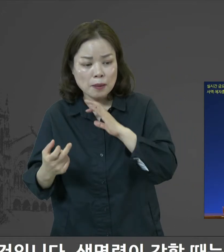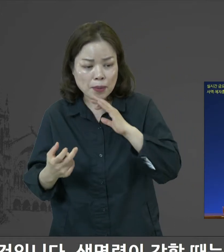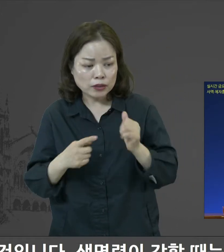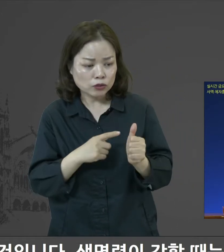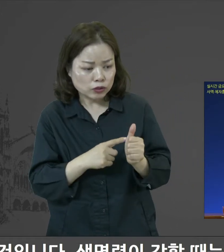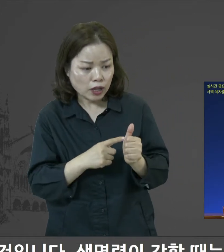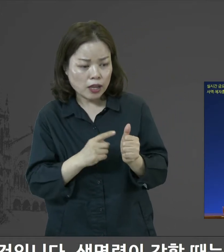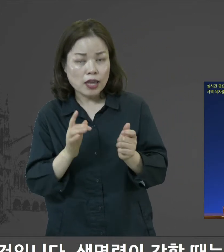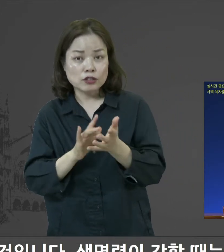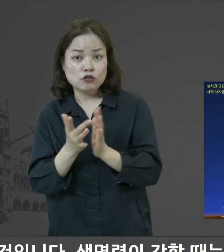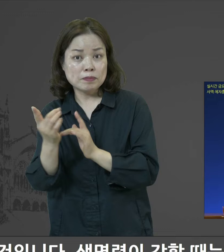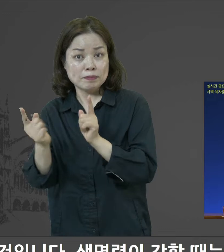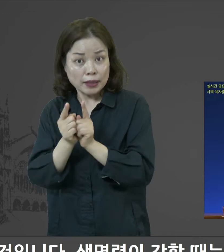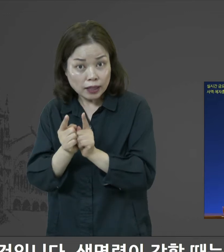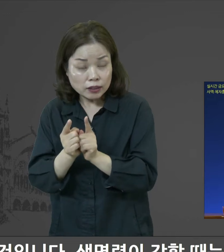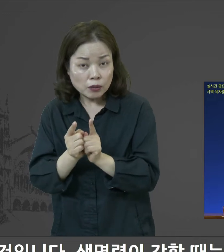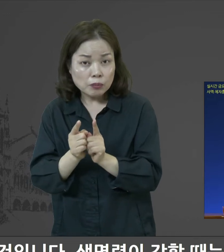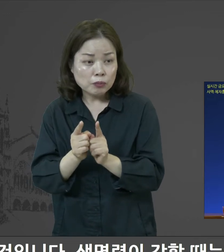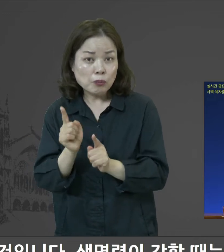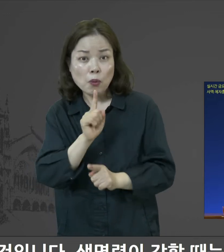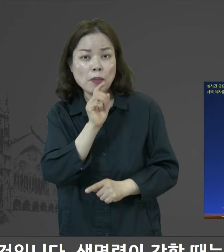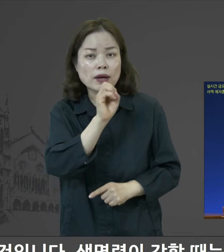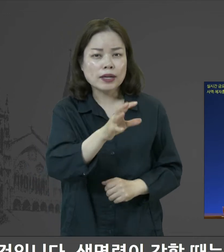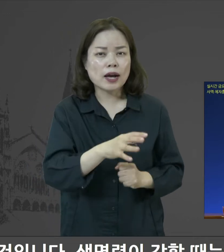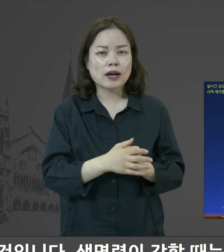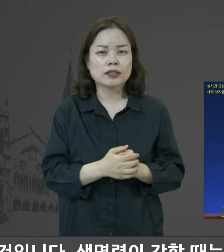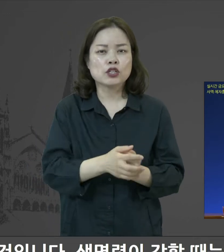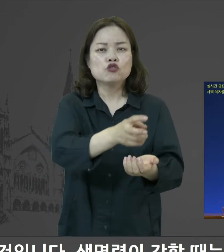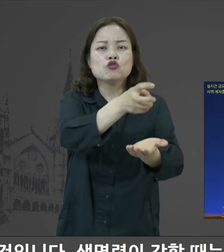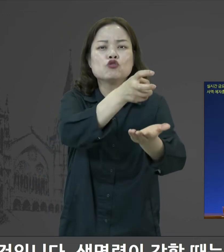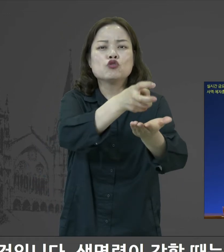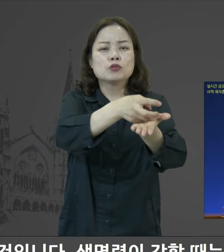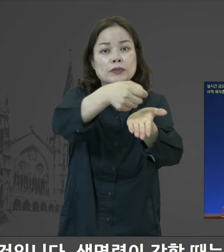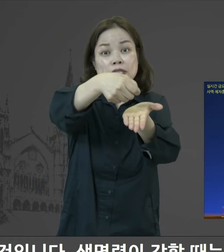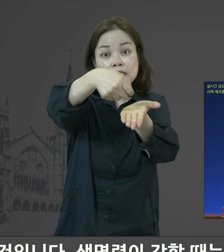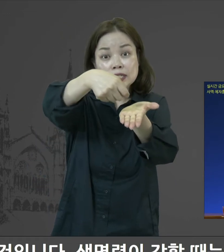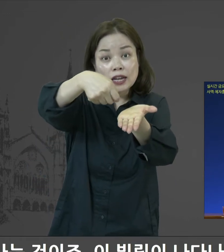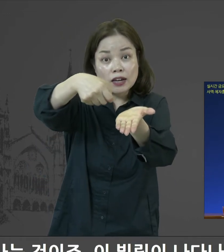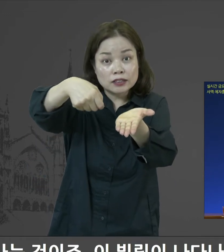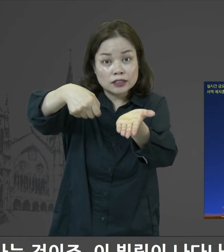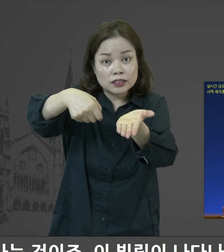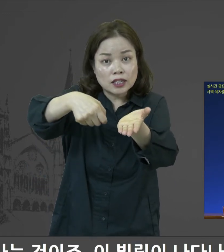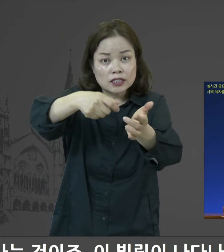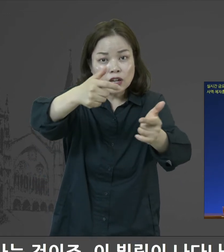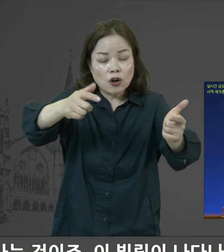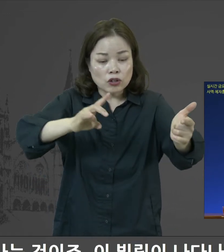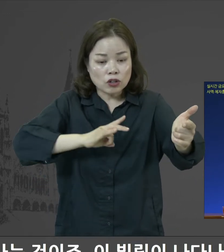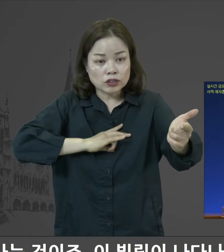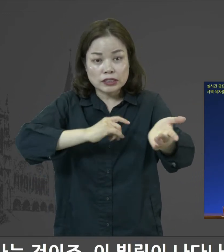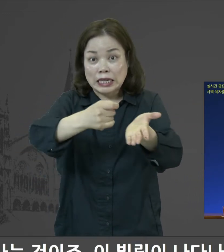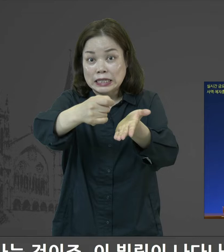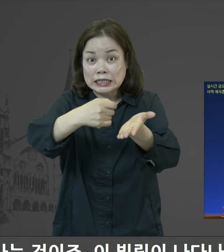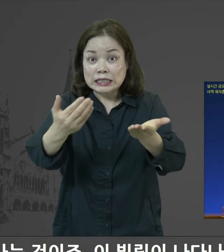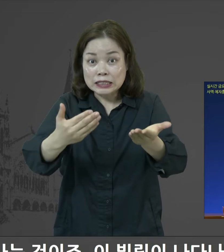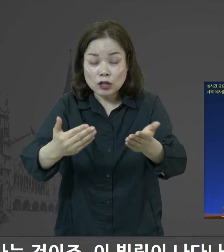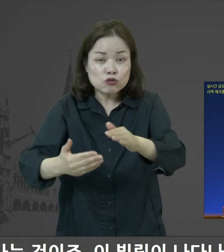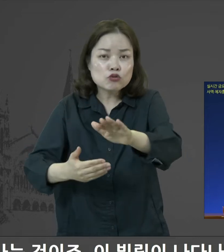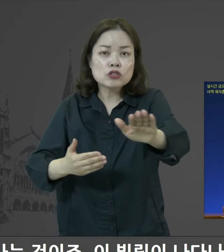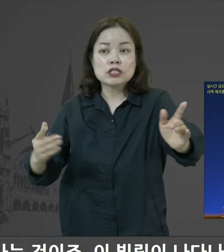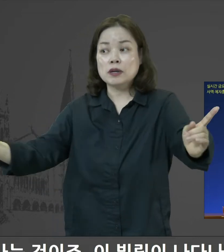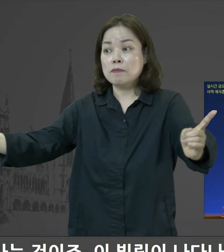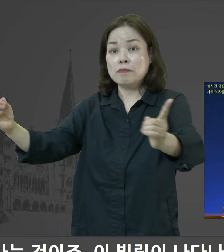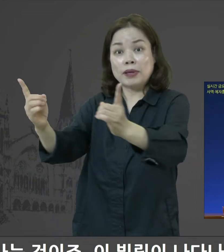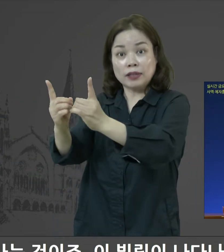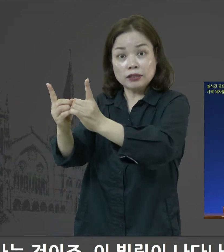메시아를 만났다라고 얘기했는데 이번엔 무슨 얘기를 하면 율법에 기록하고 여러 선지자가 기록한 그 일을 우리가